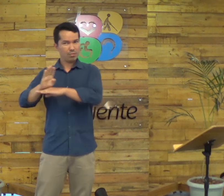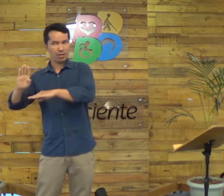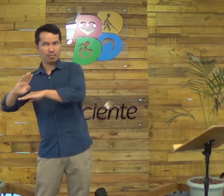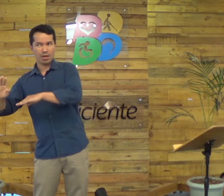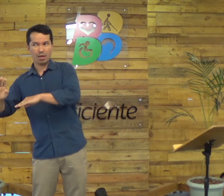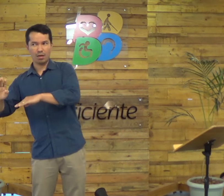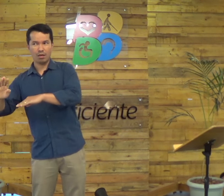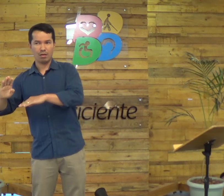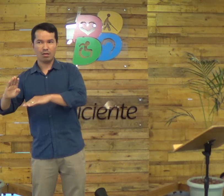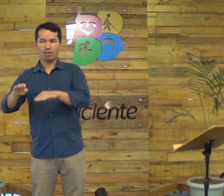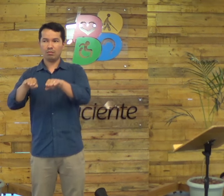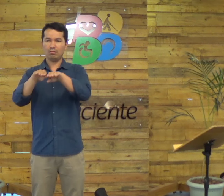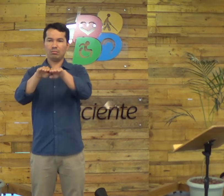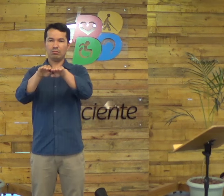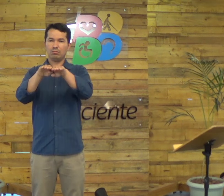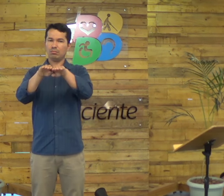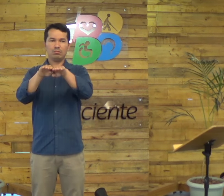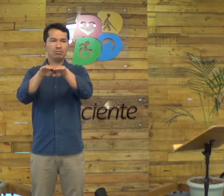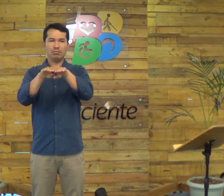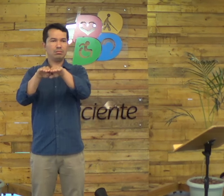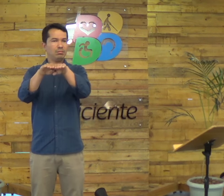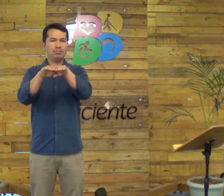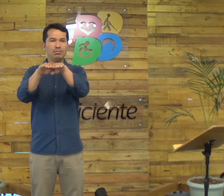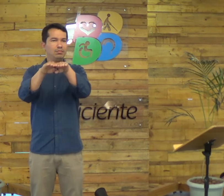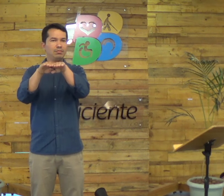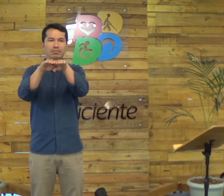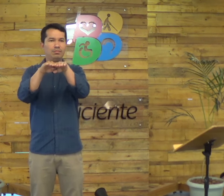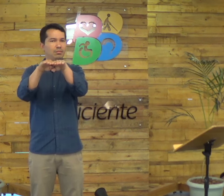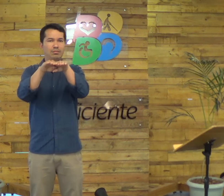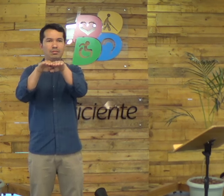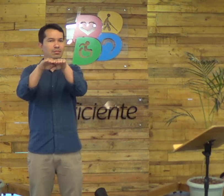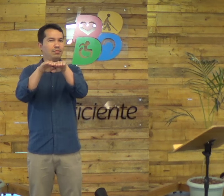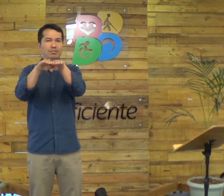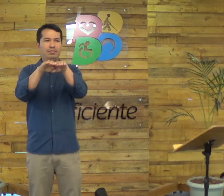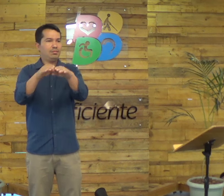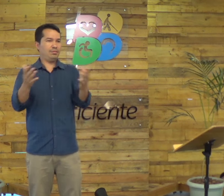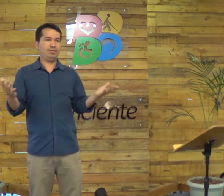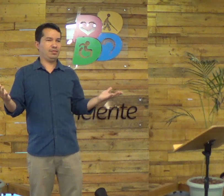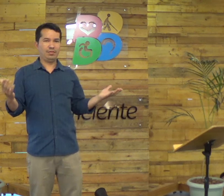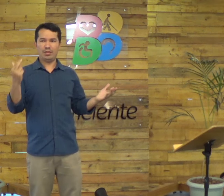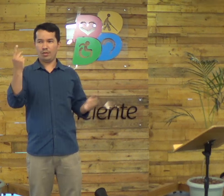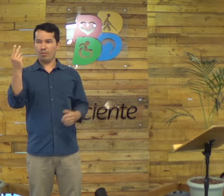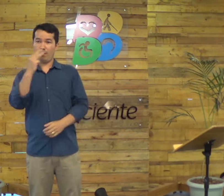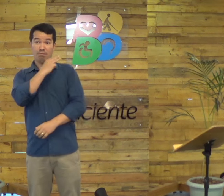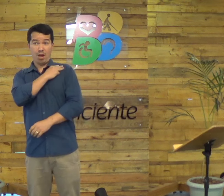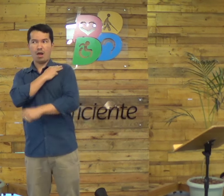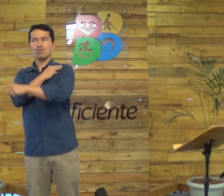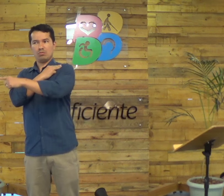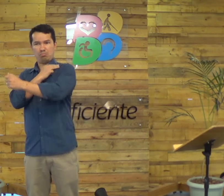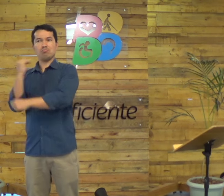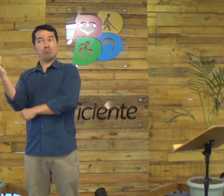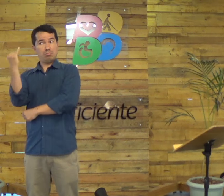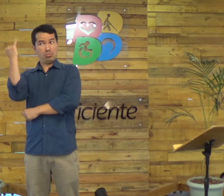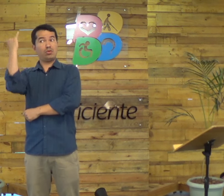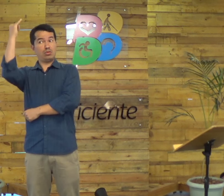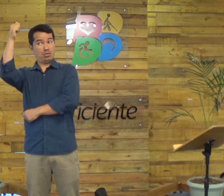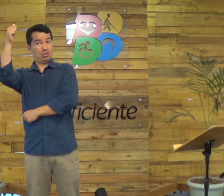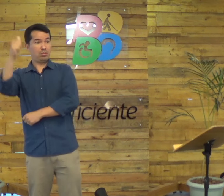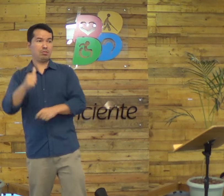Paulo ou Barnabé? Os dois. Os dois. O Marco é uma pessoa